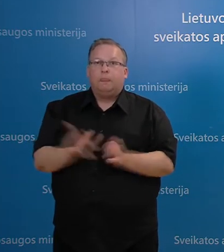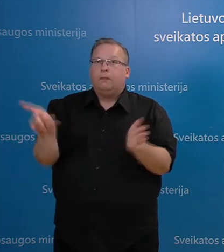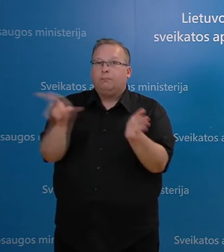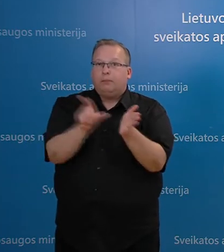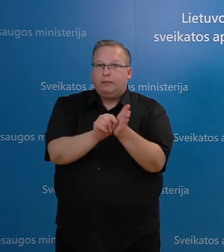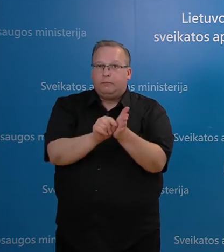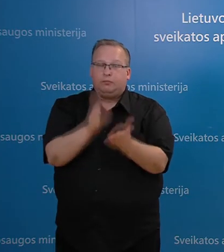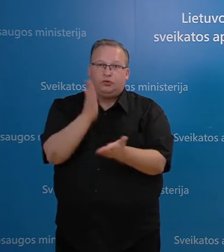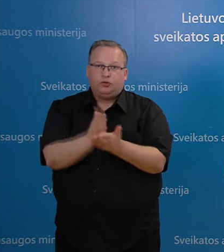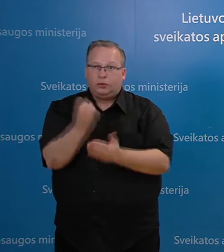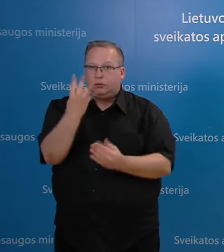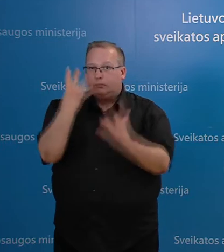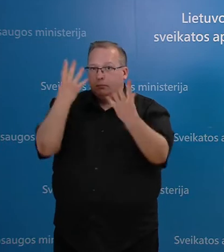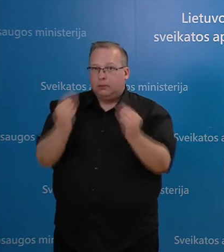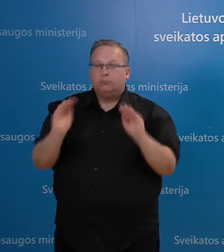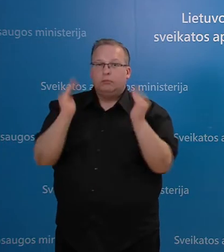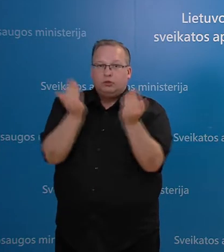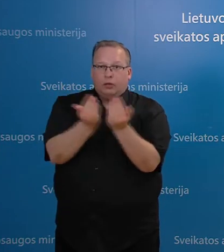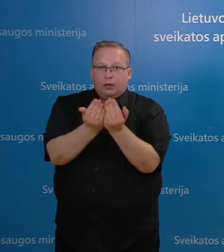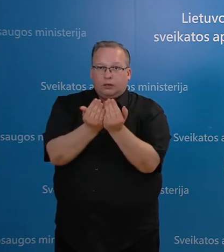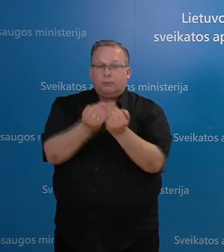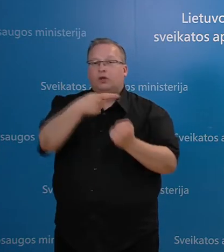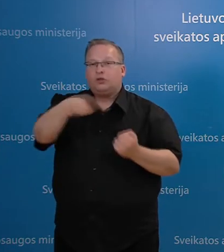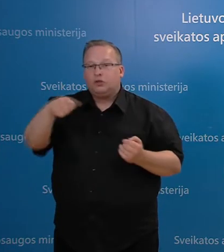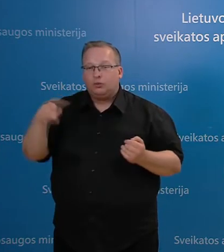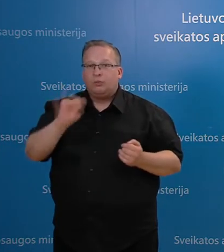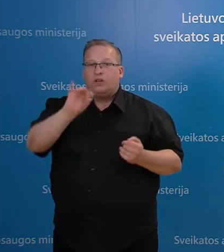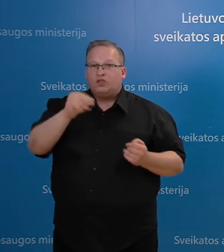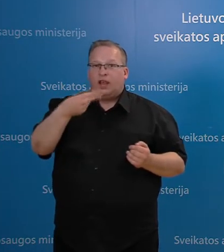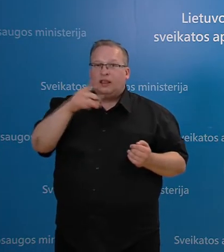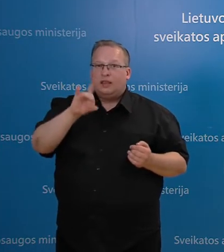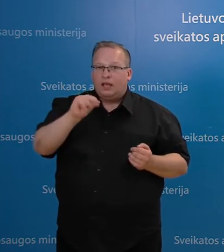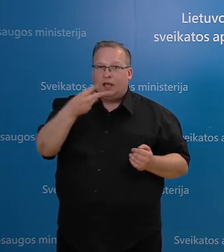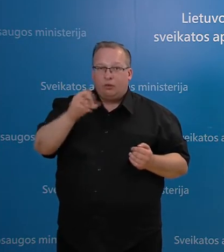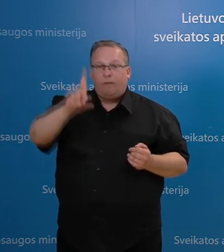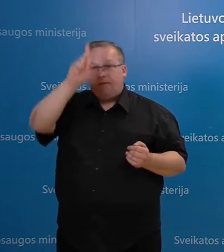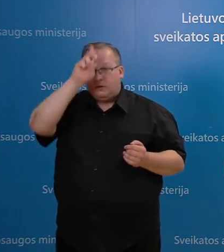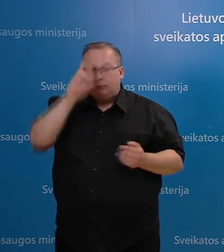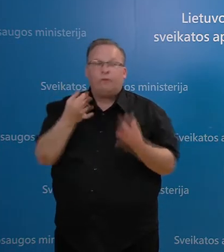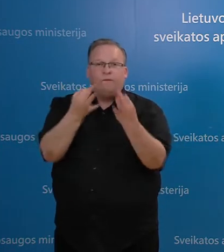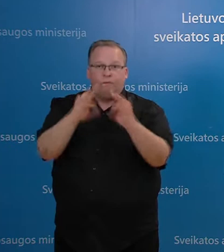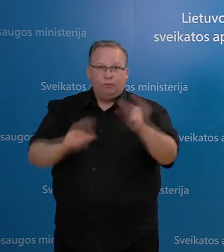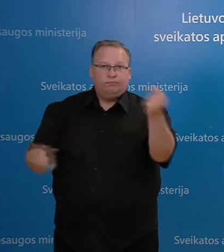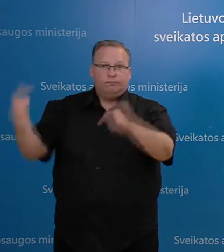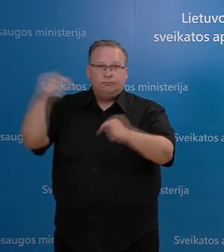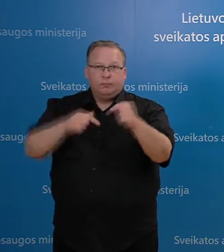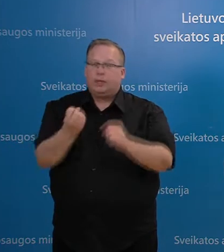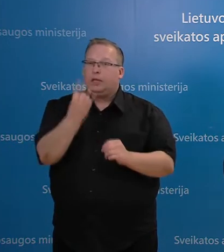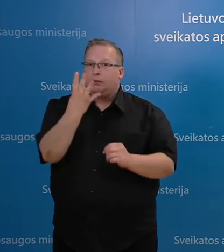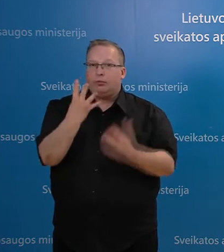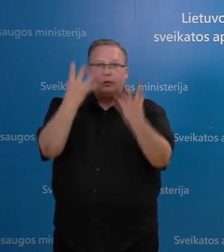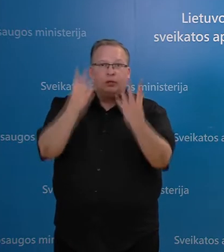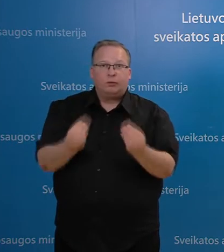privaloma būtų 14 dienų izoliacija. Iš kitų Šengeno erdvės šalių leidžiama atvykti ir 14